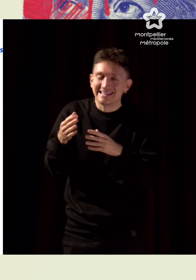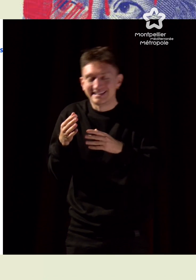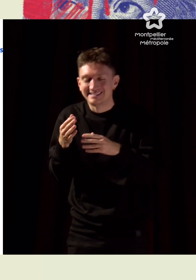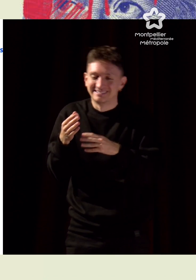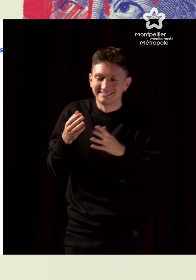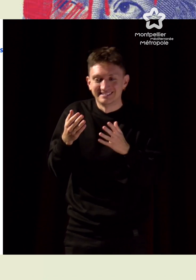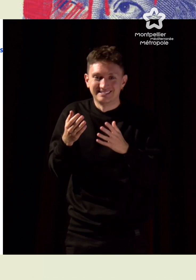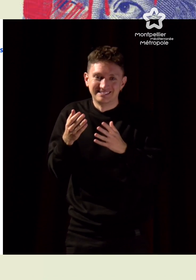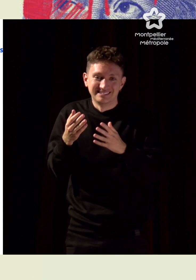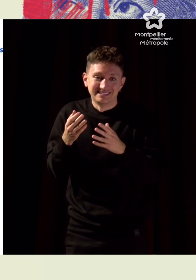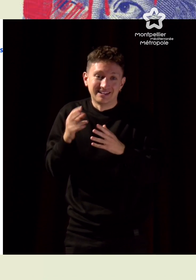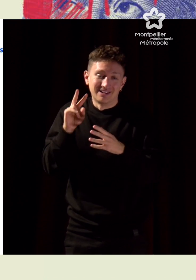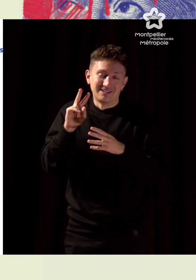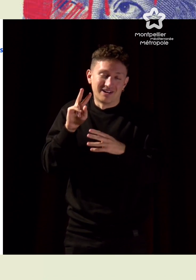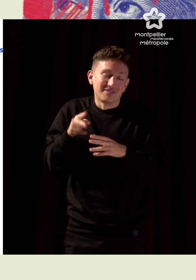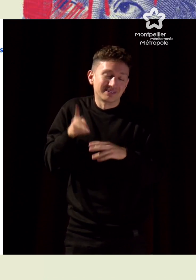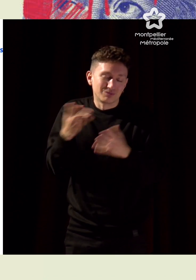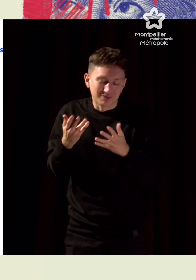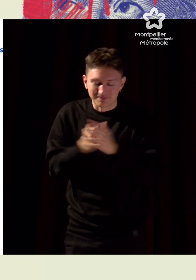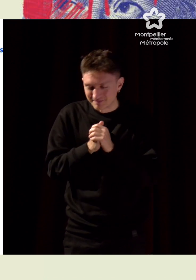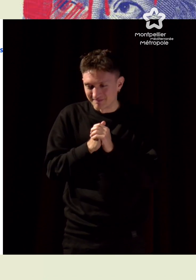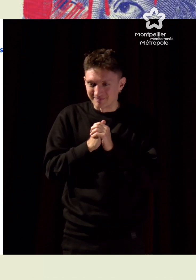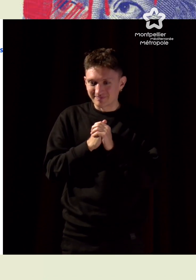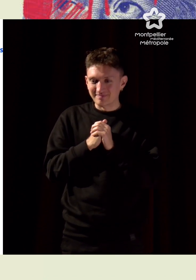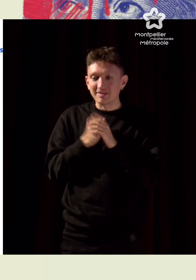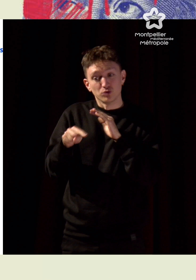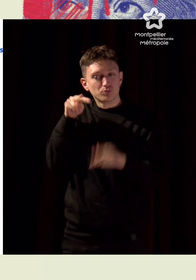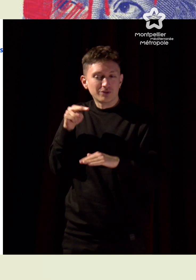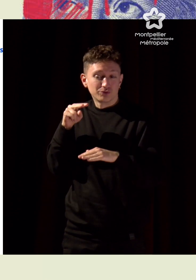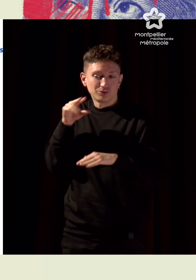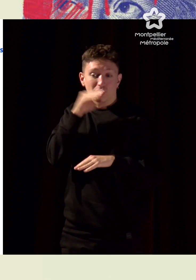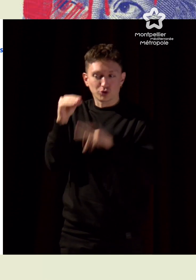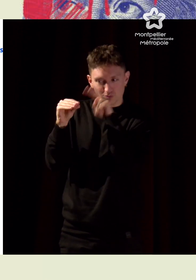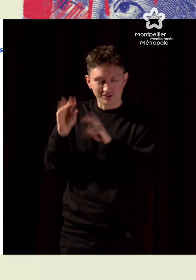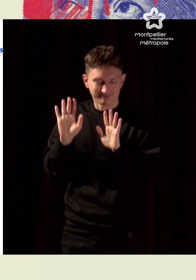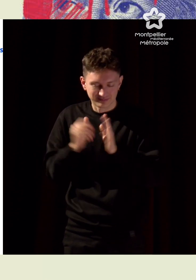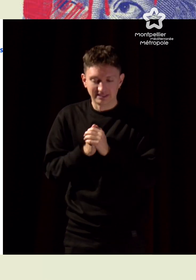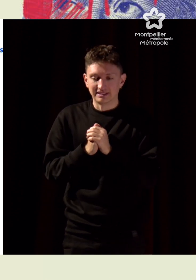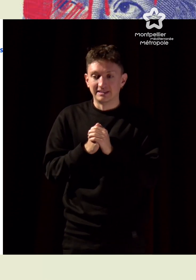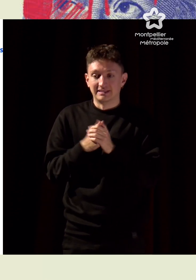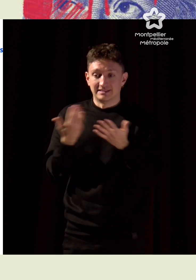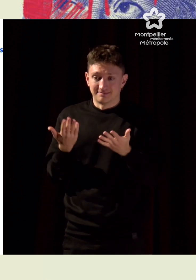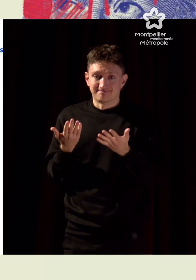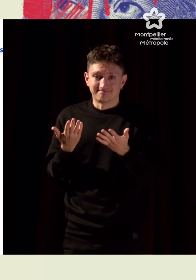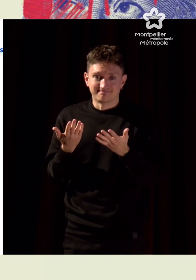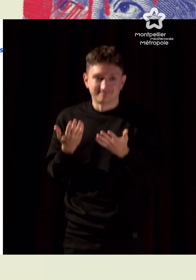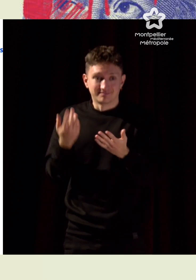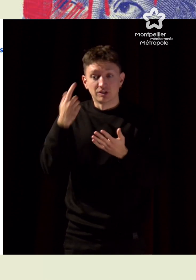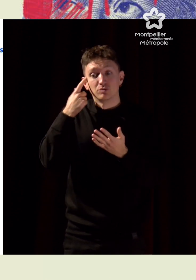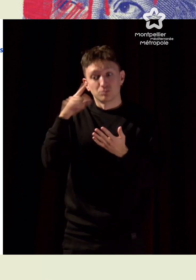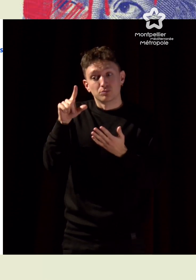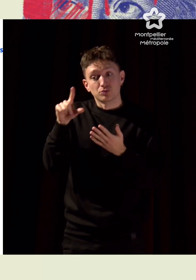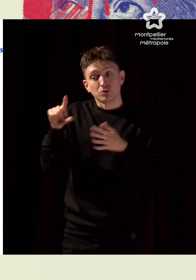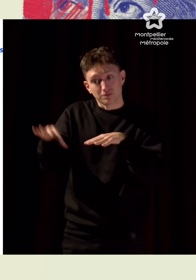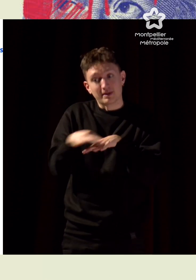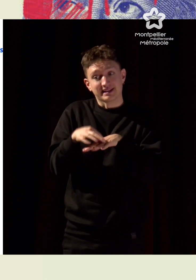dirais, anthropologique, en fait, il y a le fait que on est dans des sociétés où pour se marier, il faut payer une dot